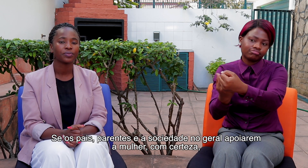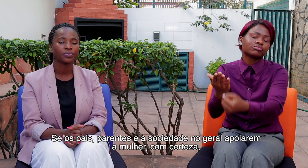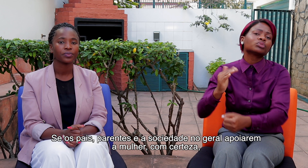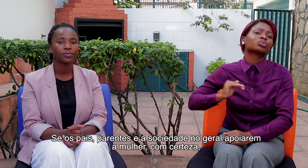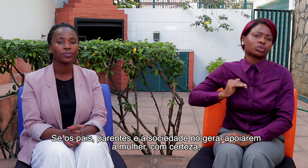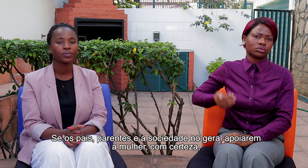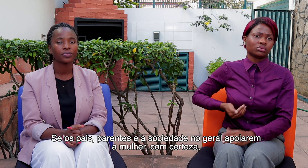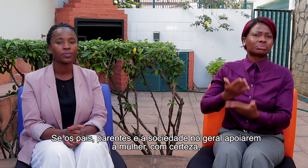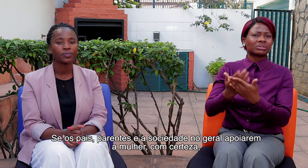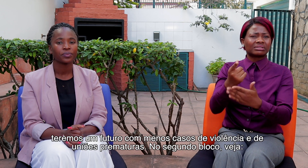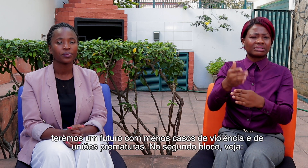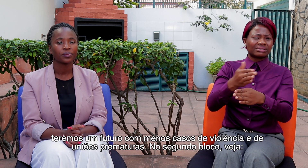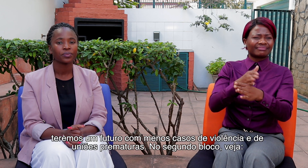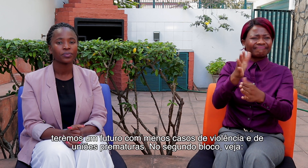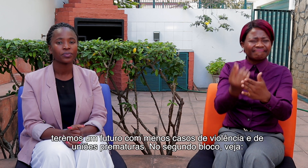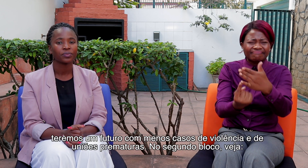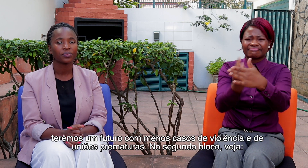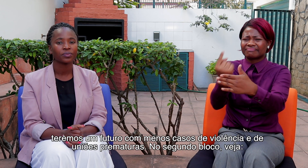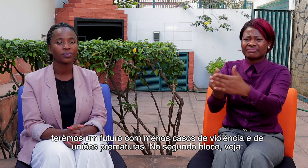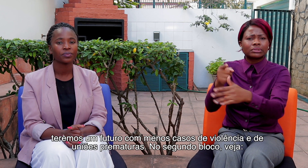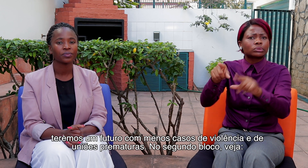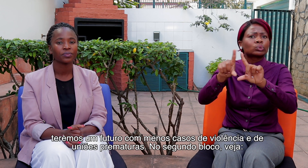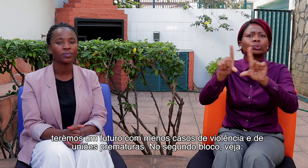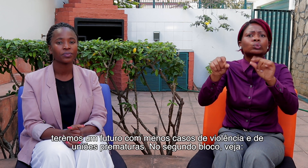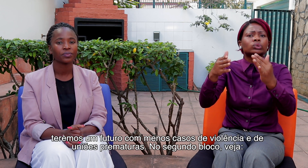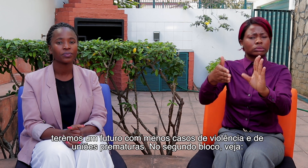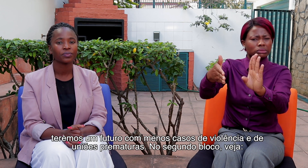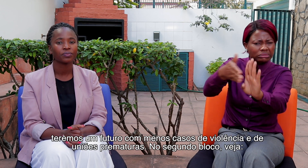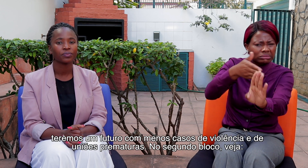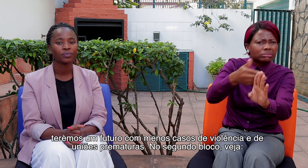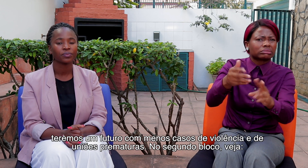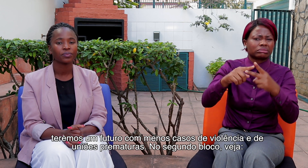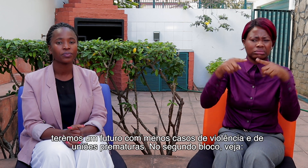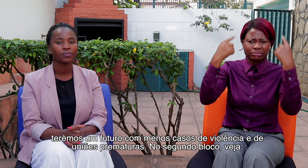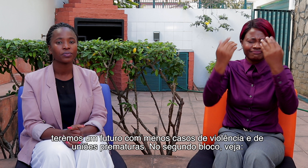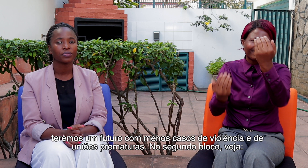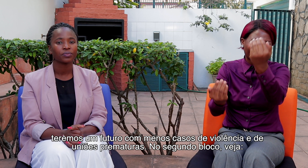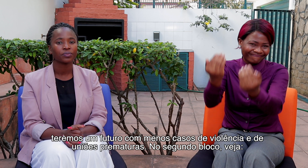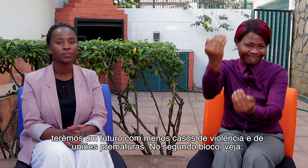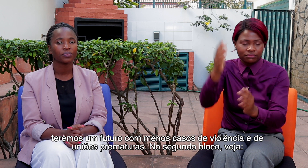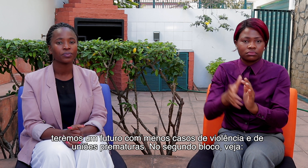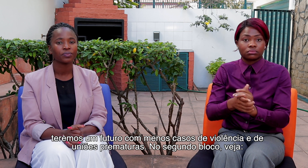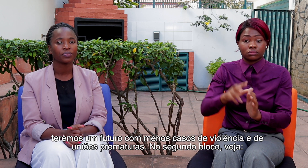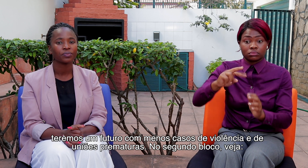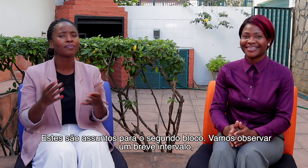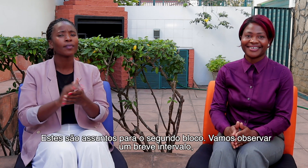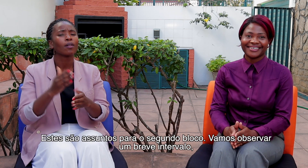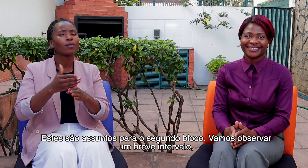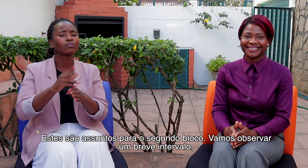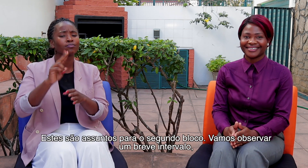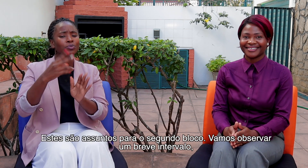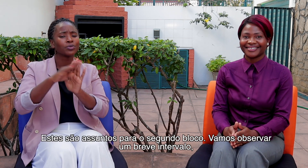mulher, com certeza teremos um futuro com menos casos de violência e de uniões prematuras.